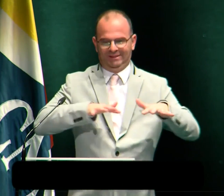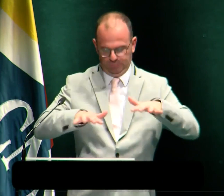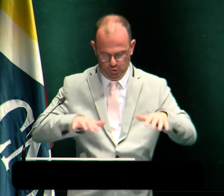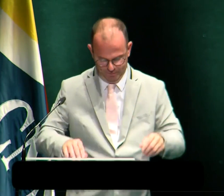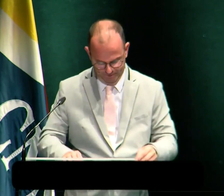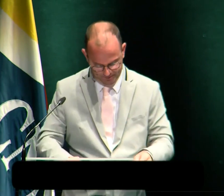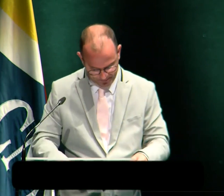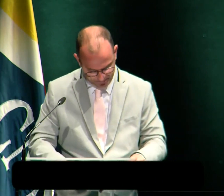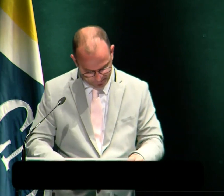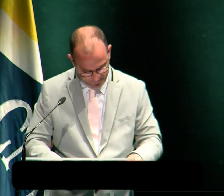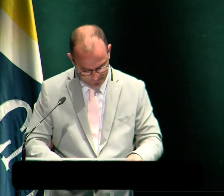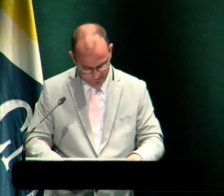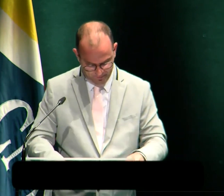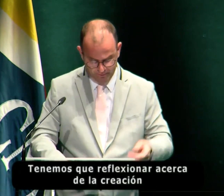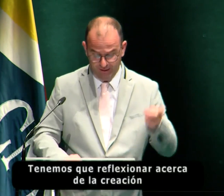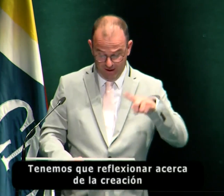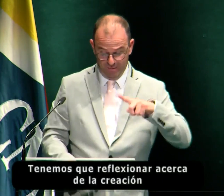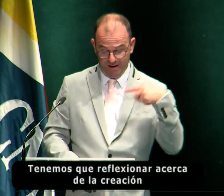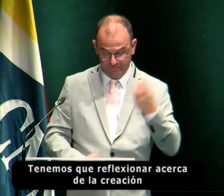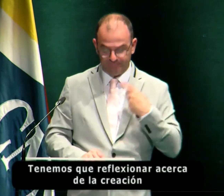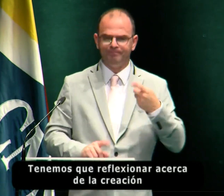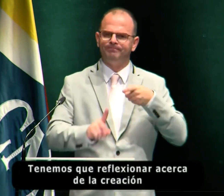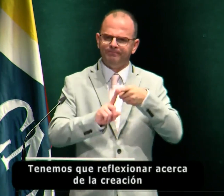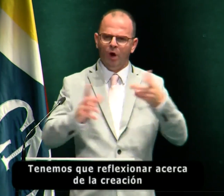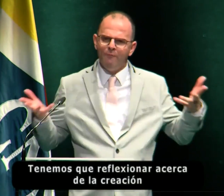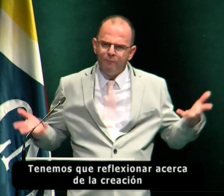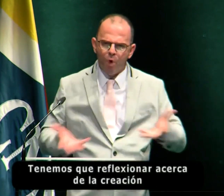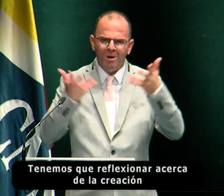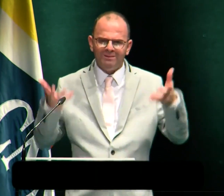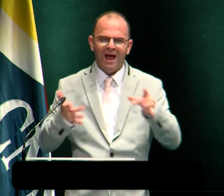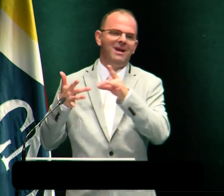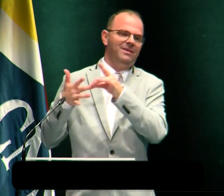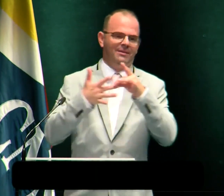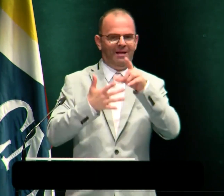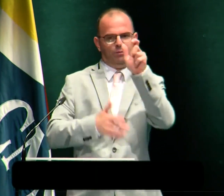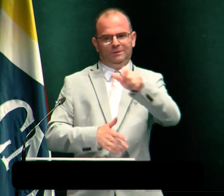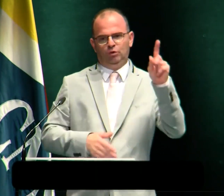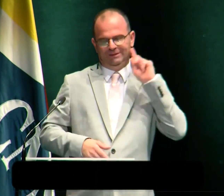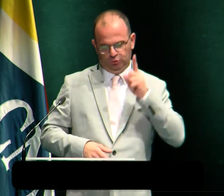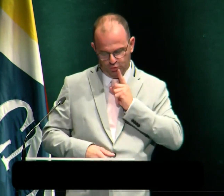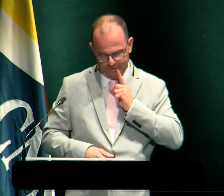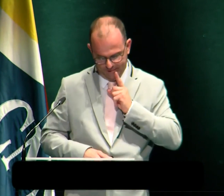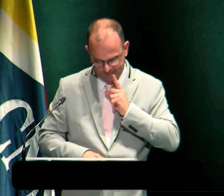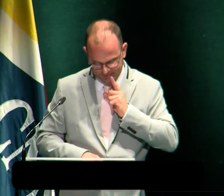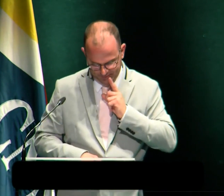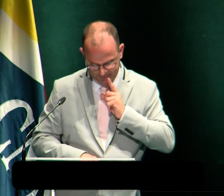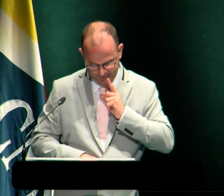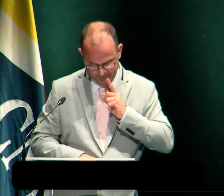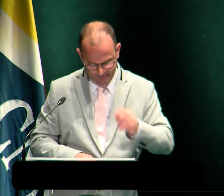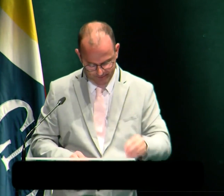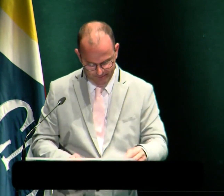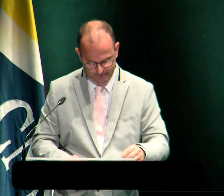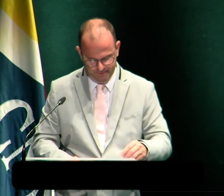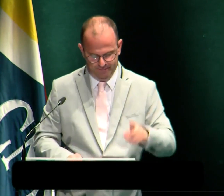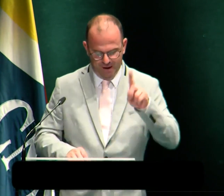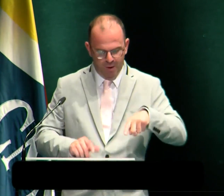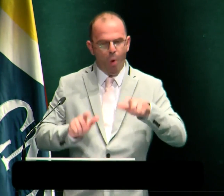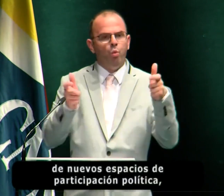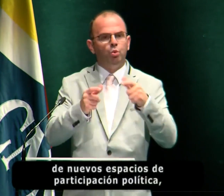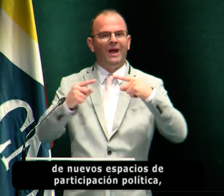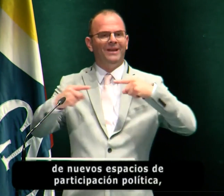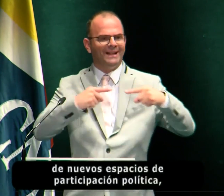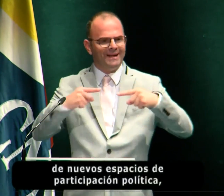participación política, así como de espacios de activismo, con el fin de fomentar el liderazgo de las propias